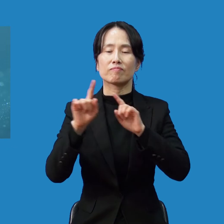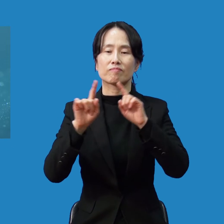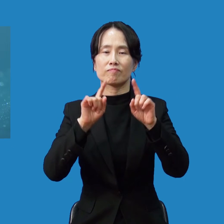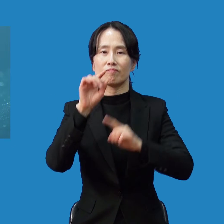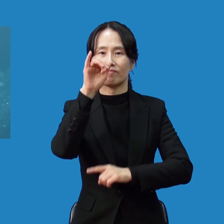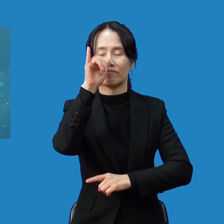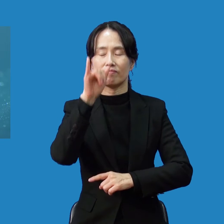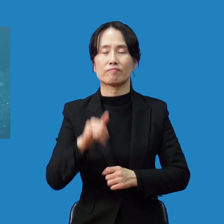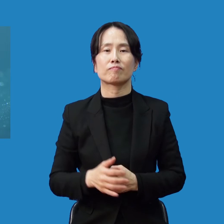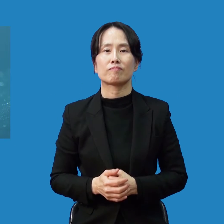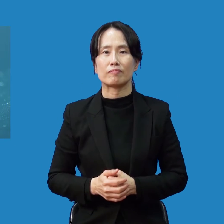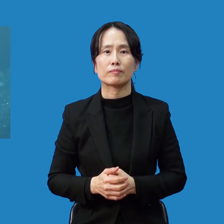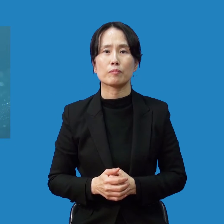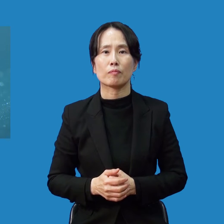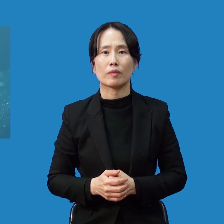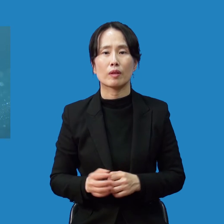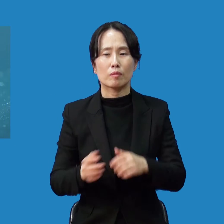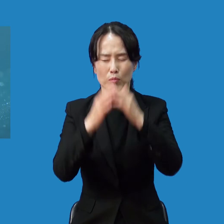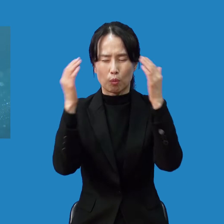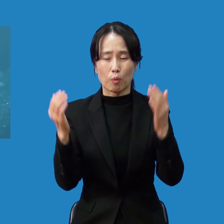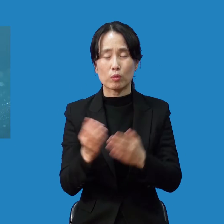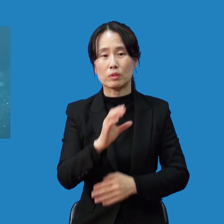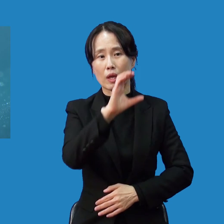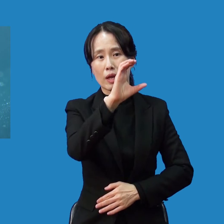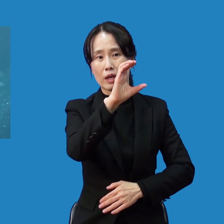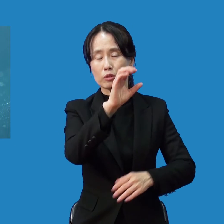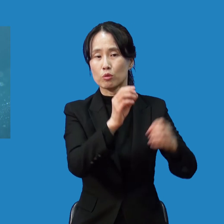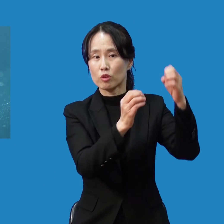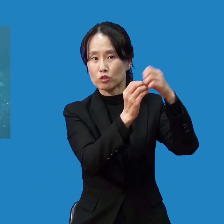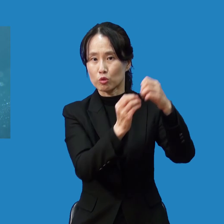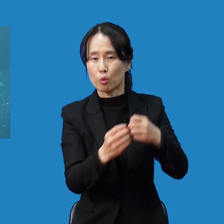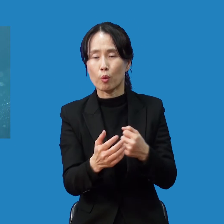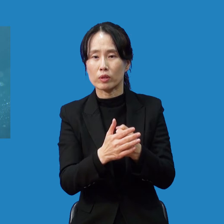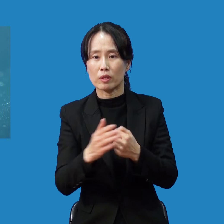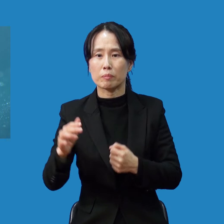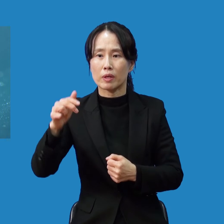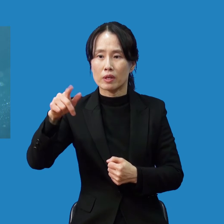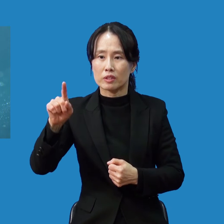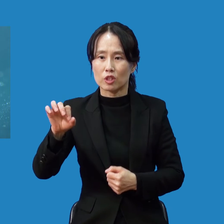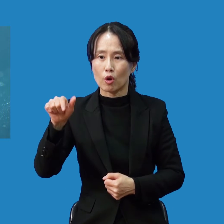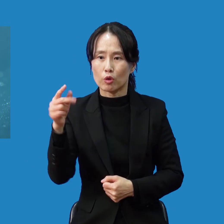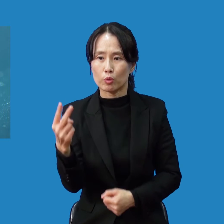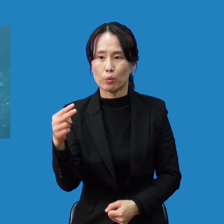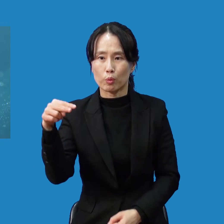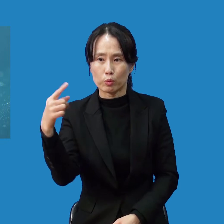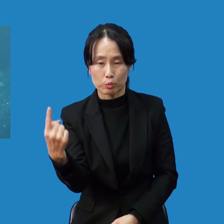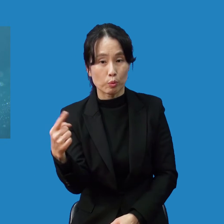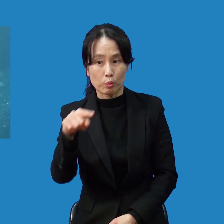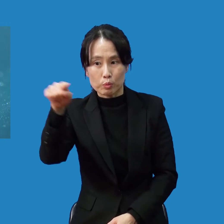그 모든 게 가톨릭에서 온 전통이기 때문에 우리는 지키면 안 된다고 청교도들은